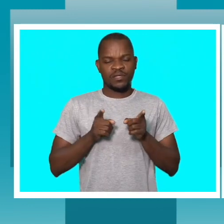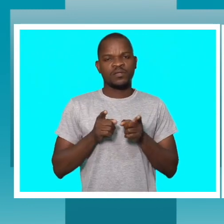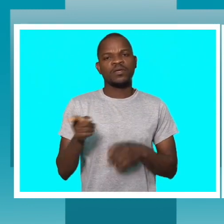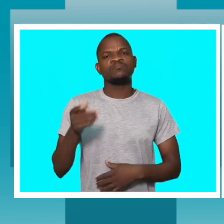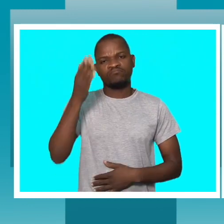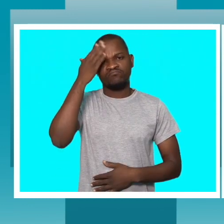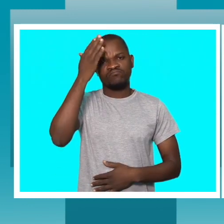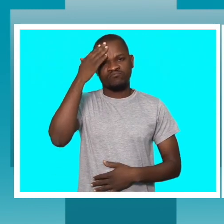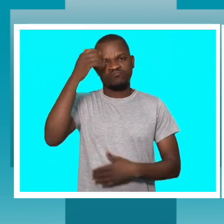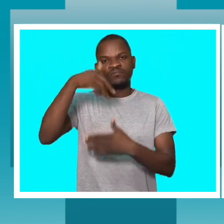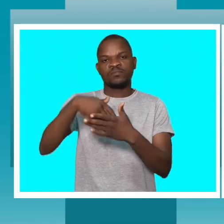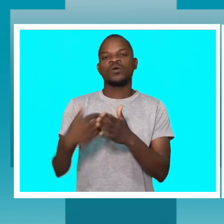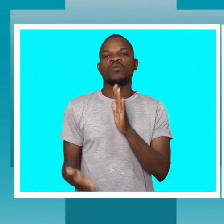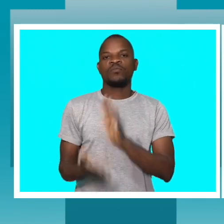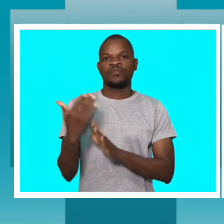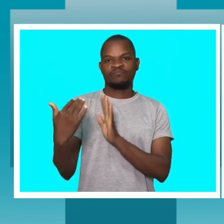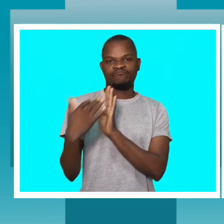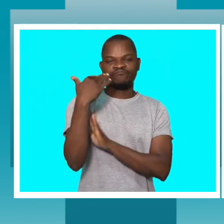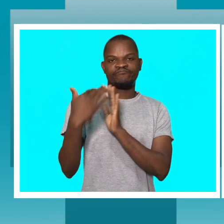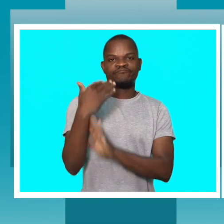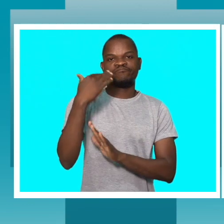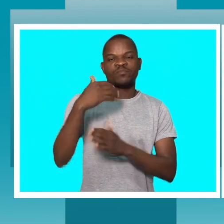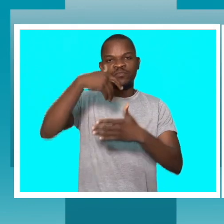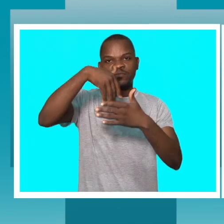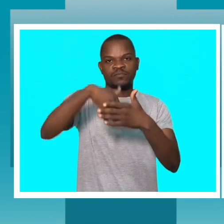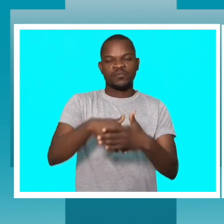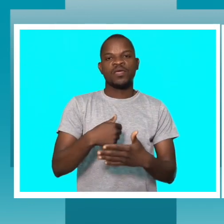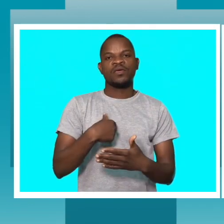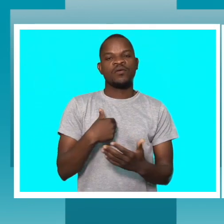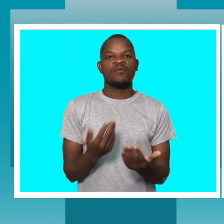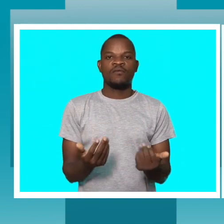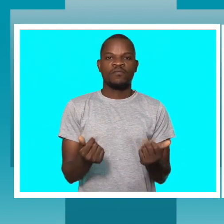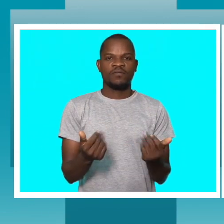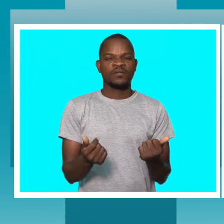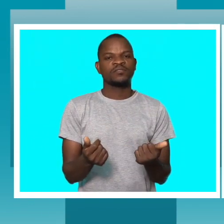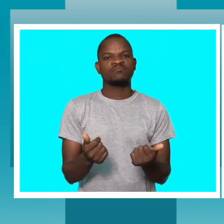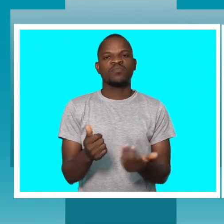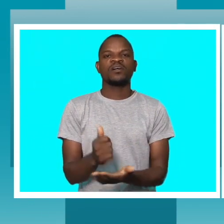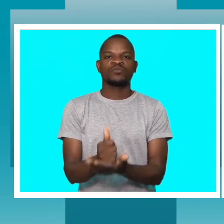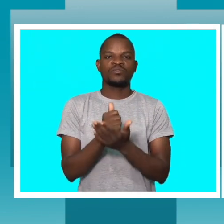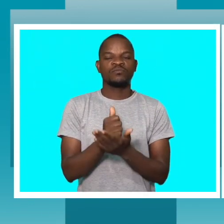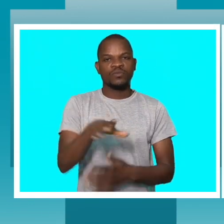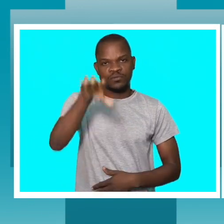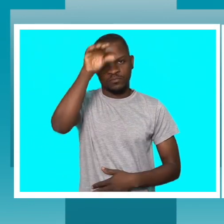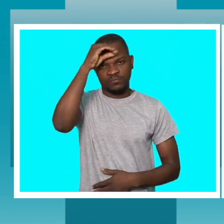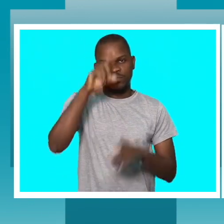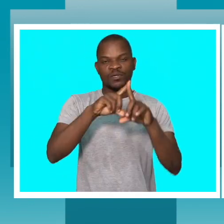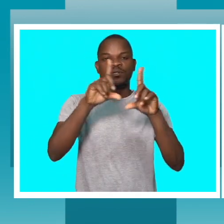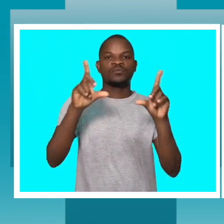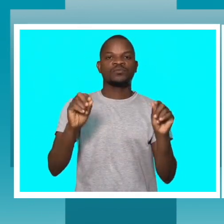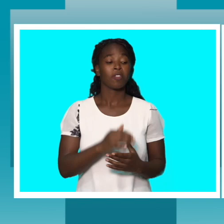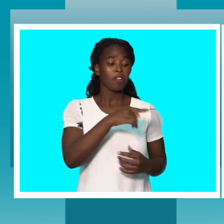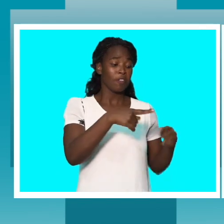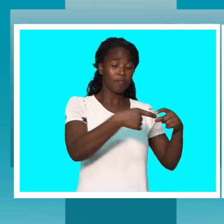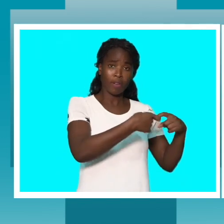tem como me explicar, como é que posso dizer, me ajudar a perceber mais do